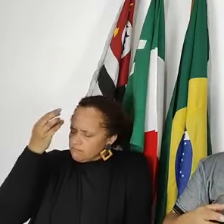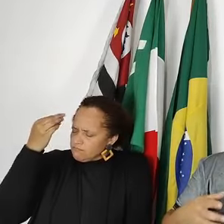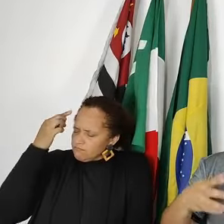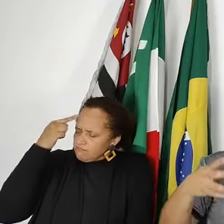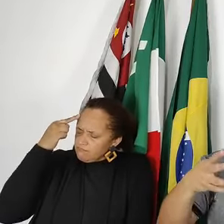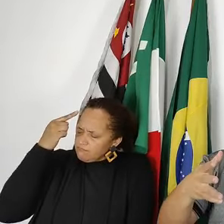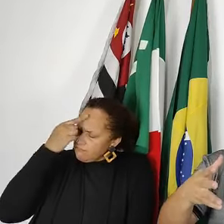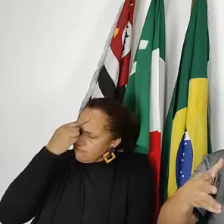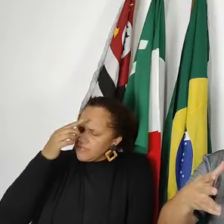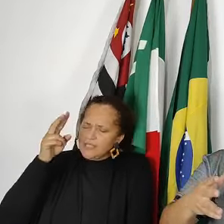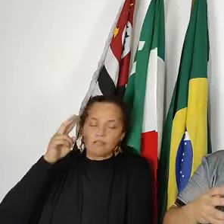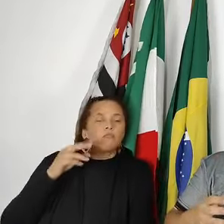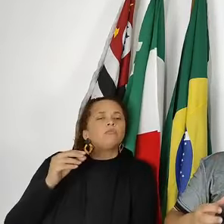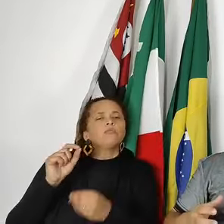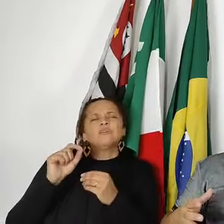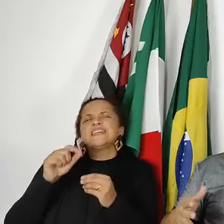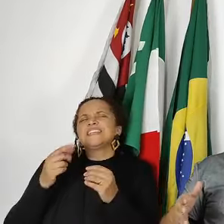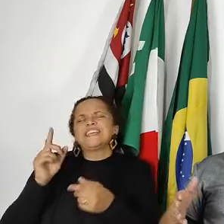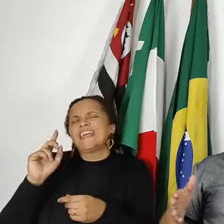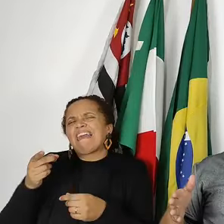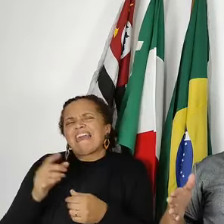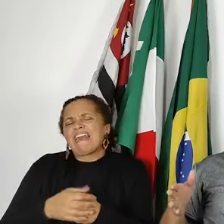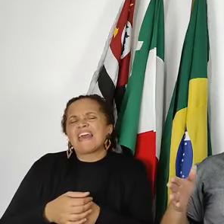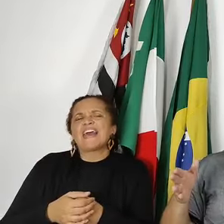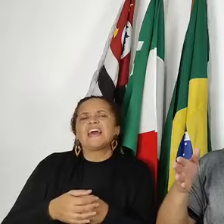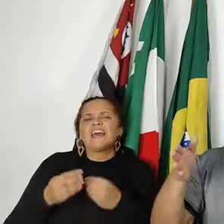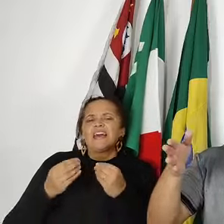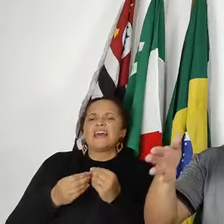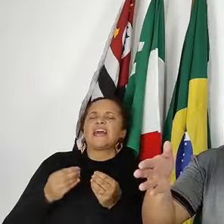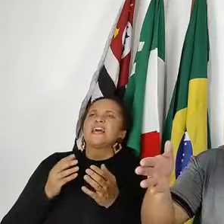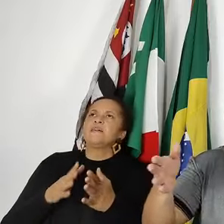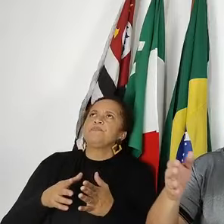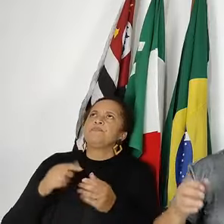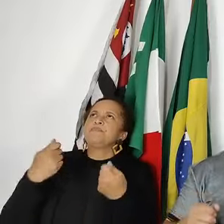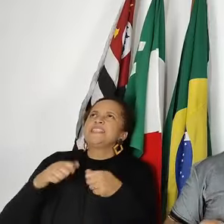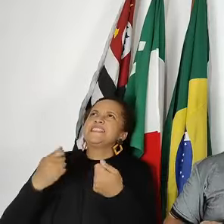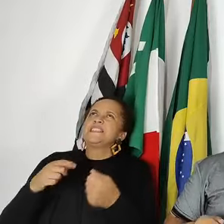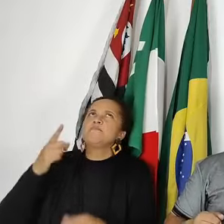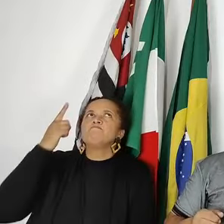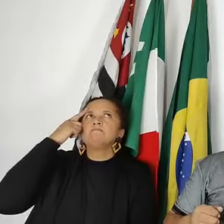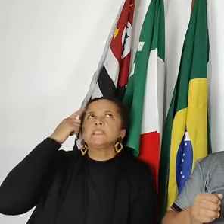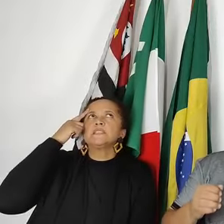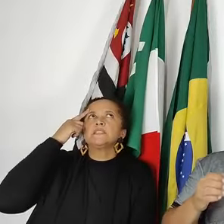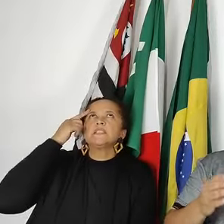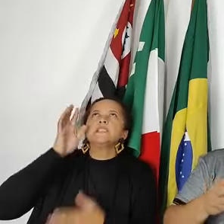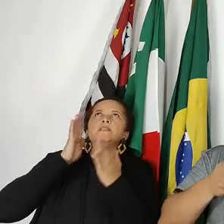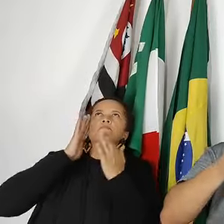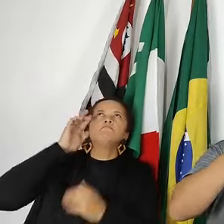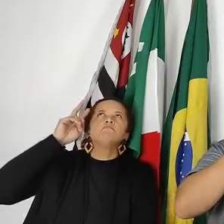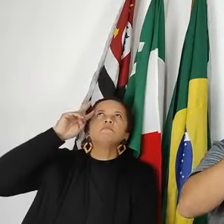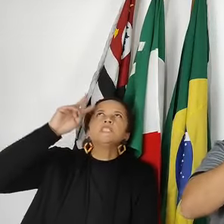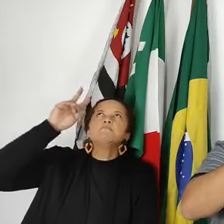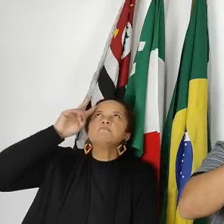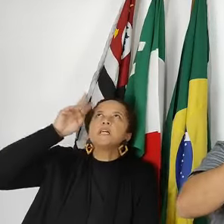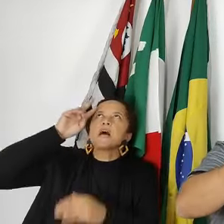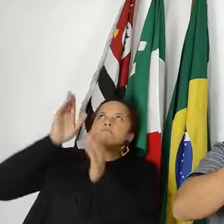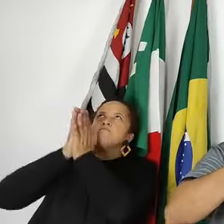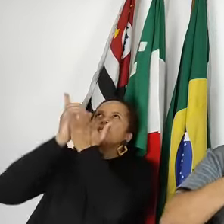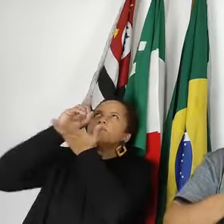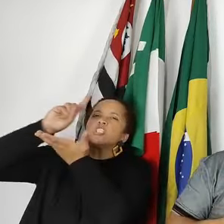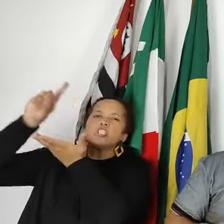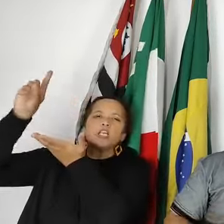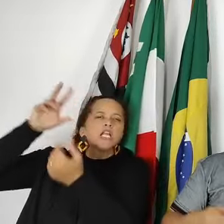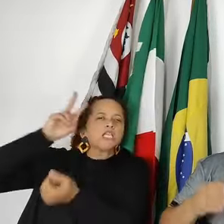O que é levar cativo? Levar cativo é você direcionar o seu pensamento, você direcionar o